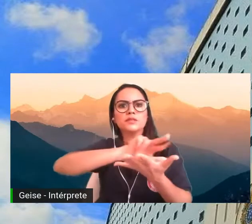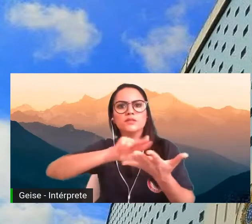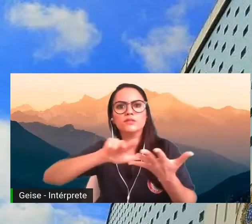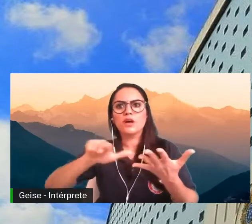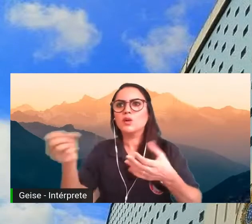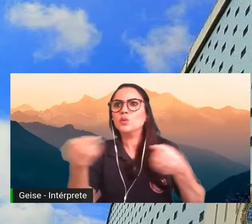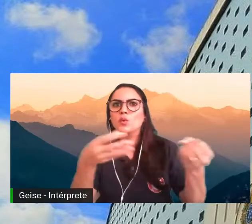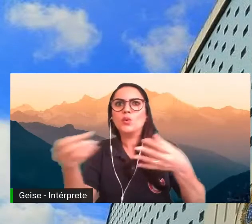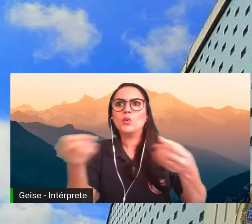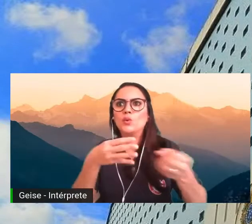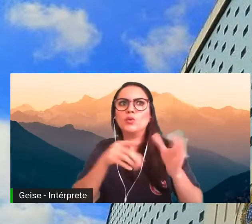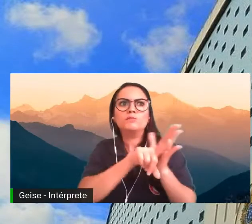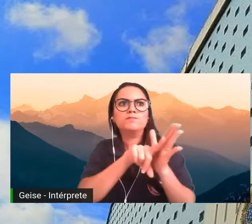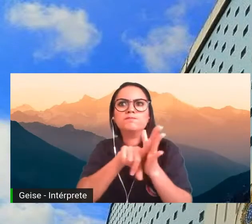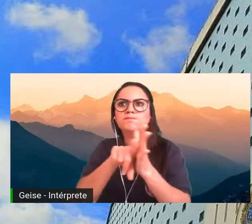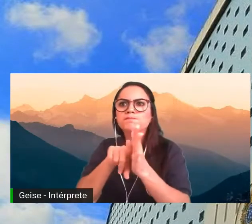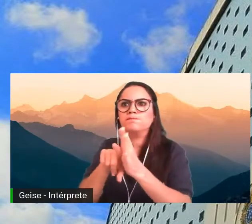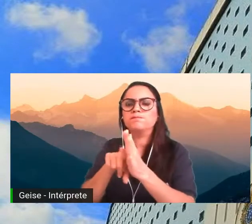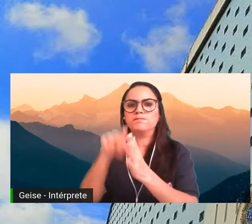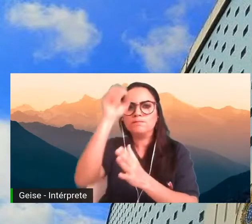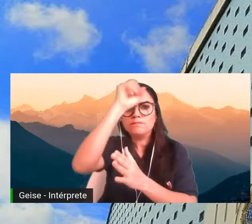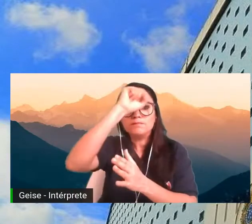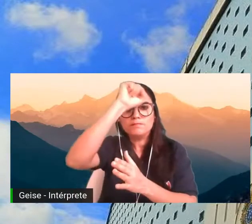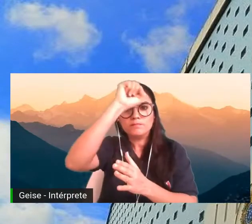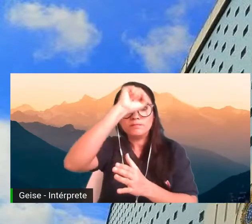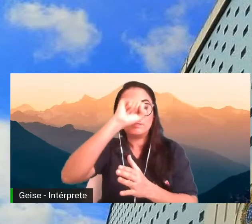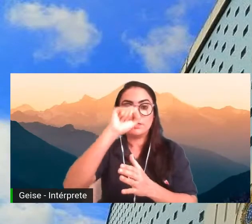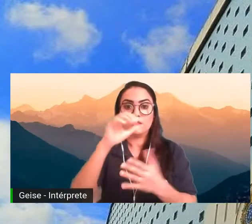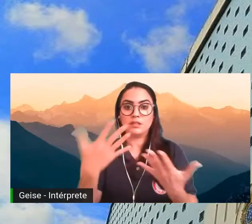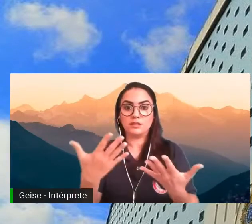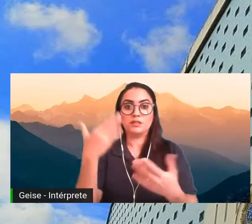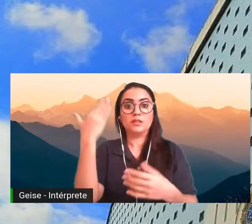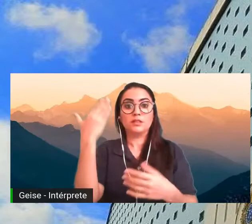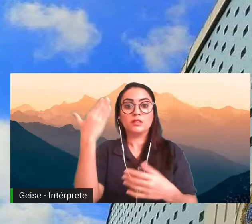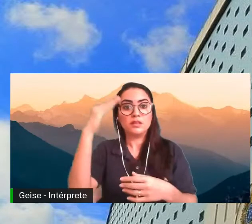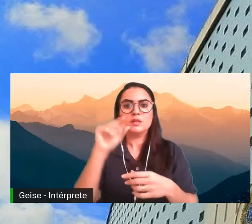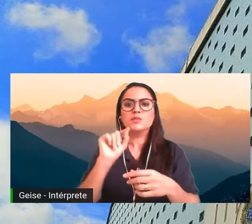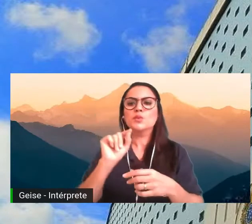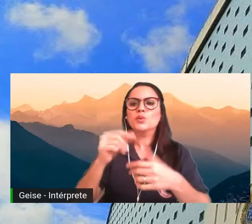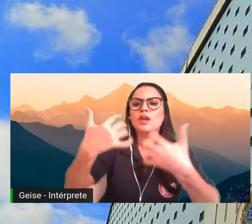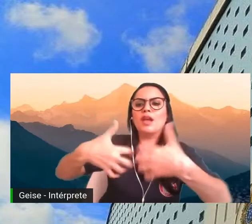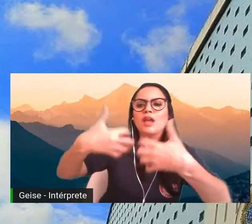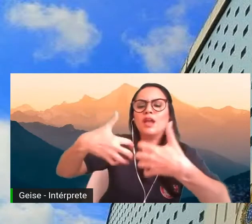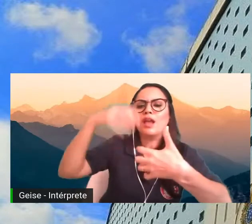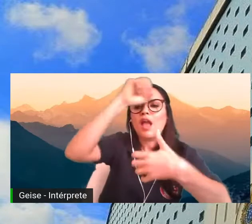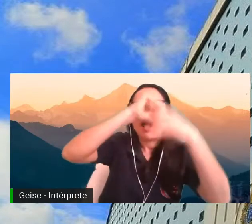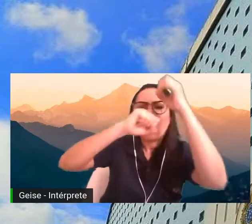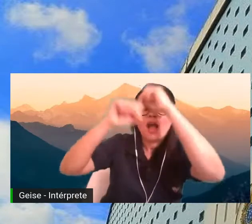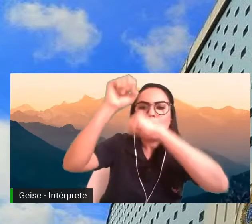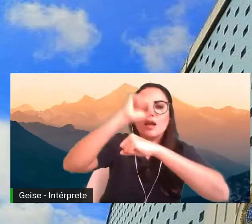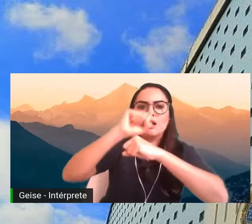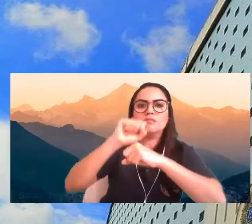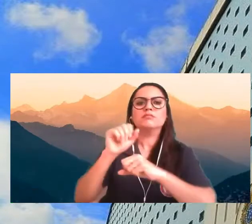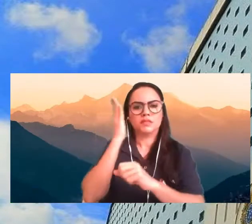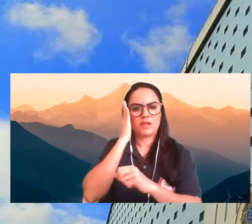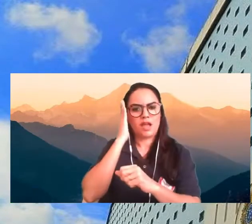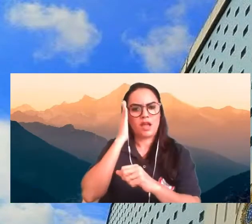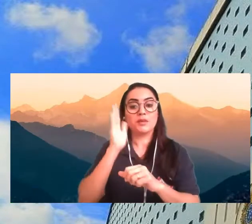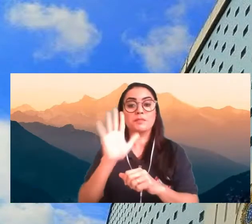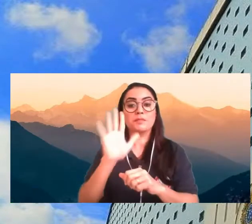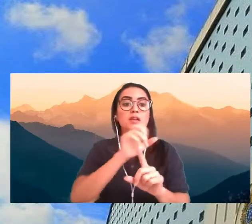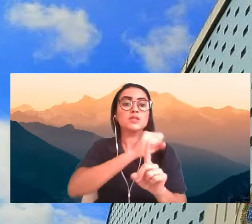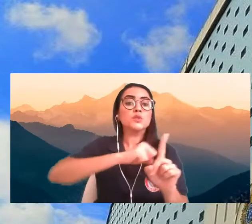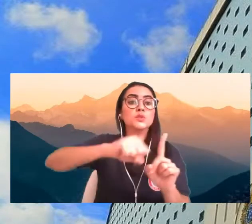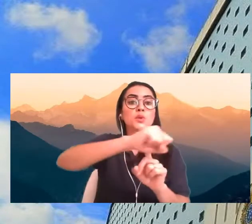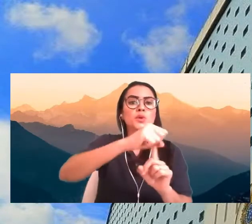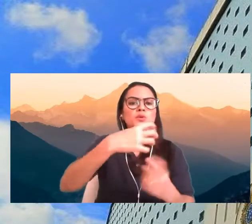outras questões. Entendemos o que são saberes cognitivos, mas o que são saberes socioemocionais? Entende-se